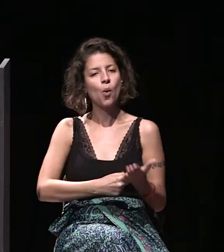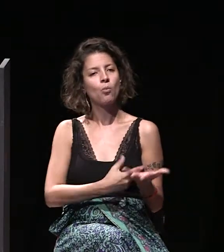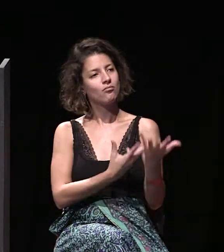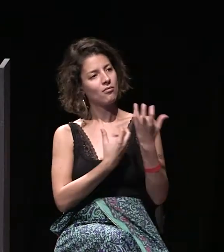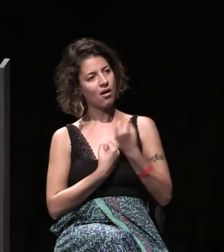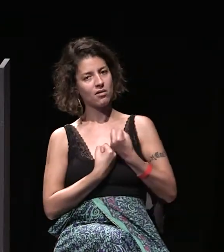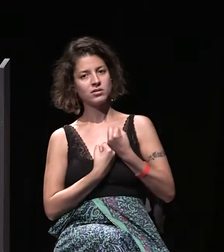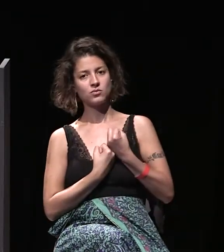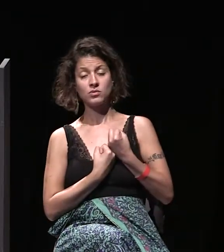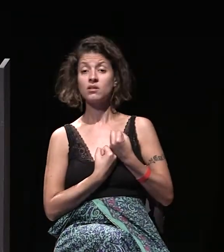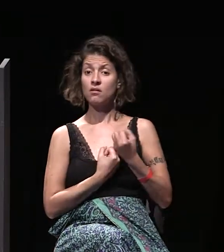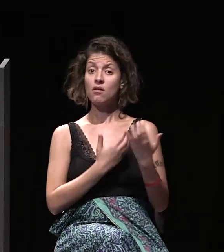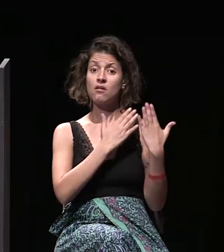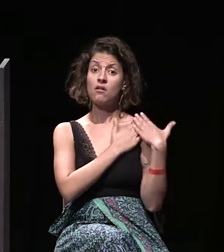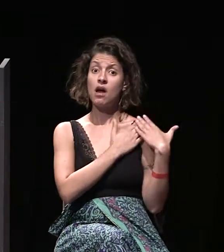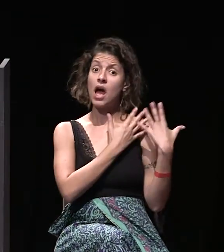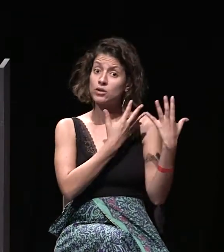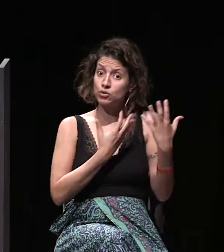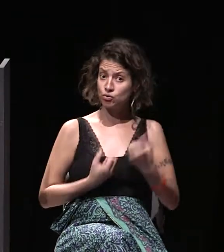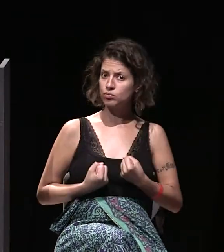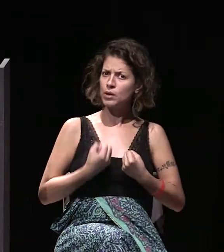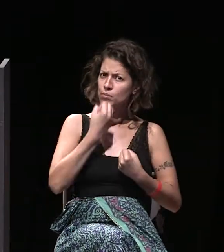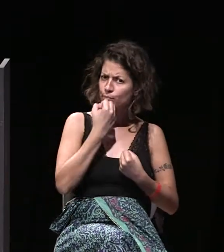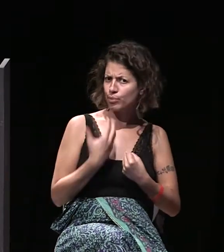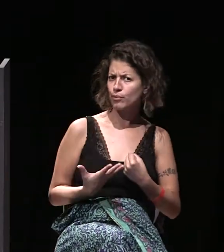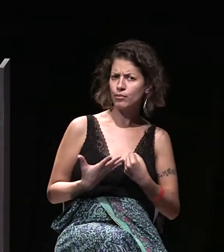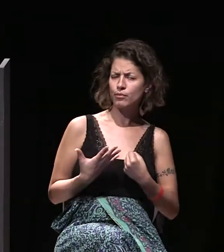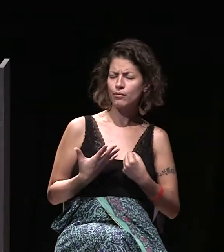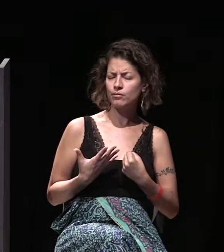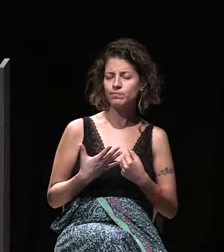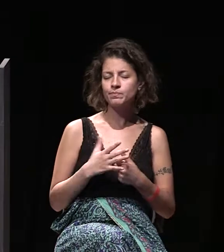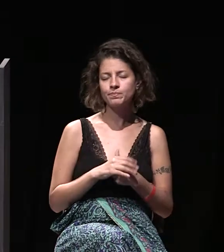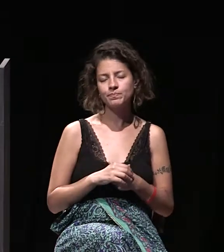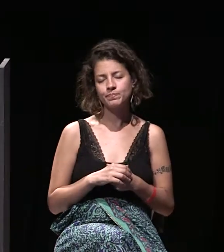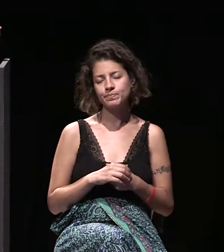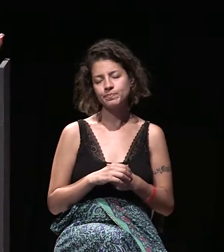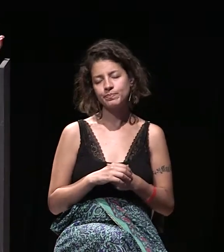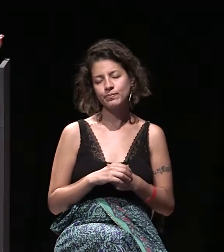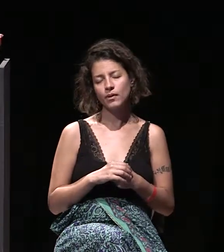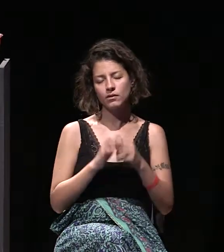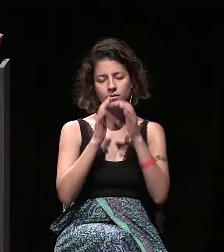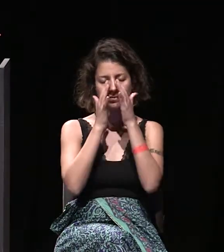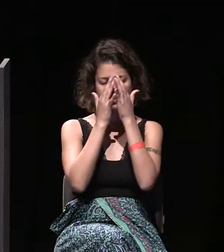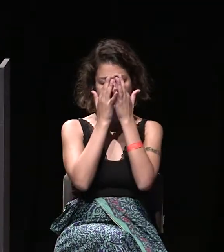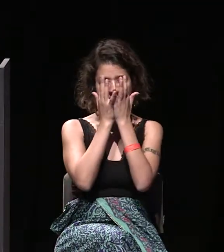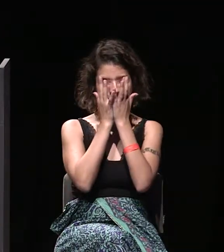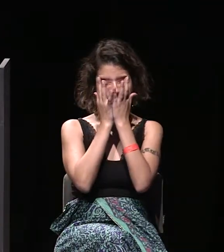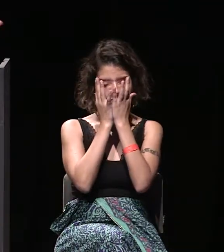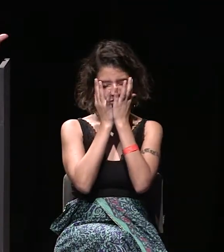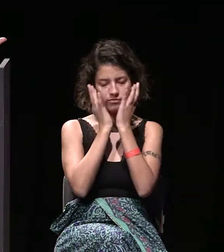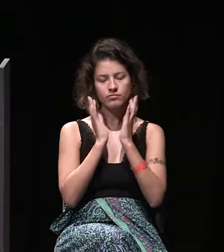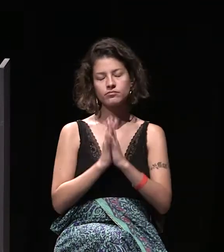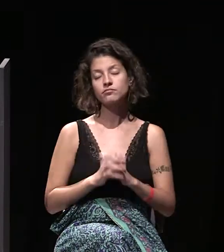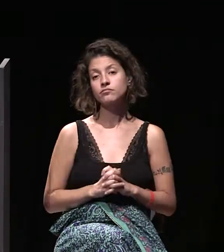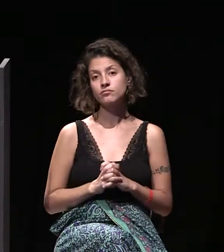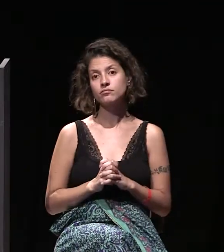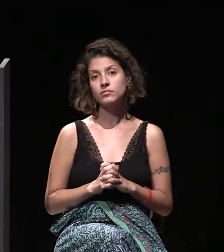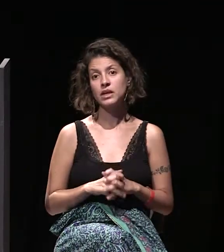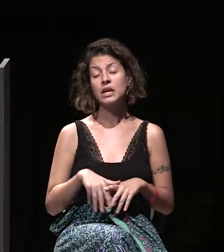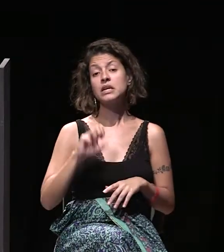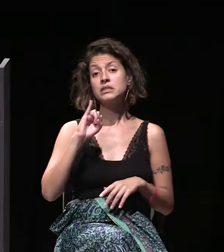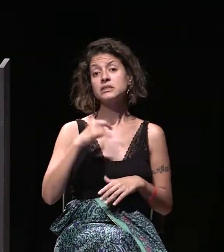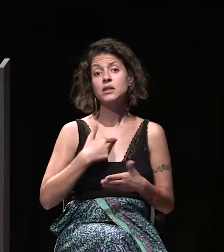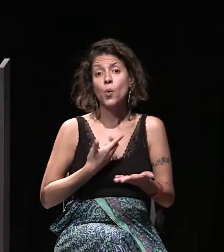e assumem responsabilidades muito boas. Se eu ofereço um espaço para refletir,